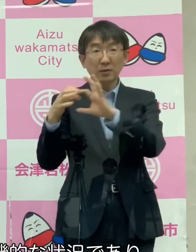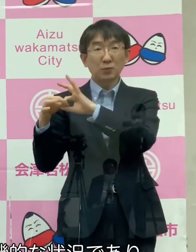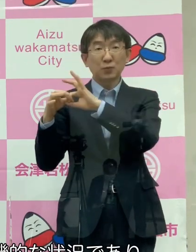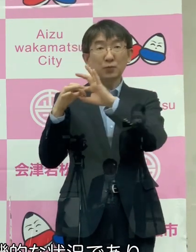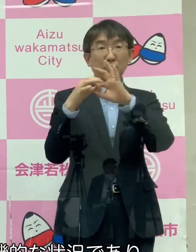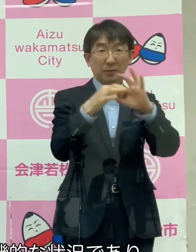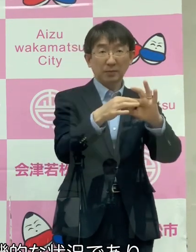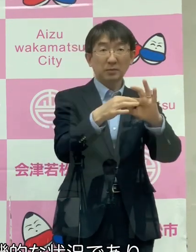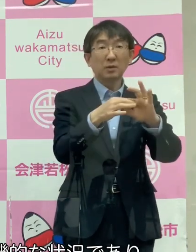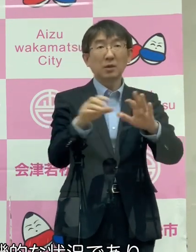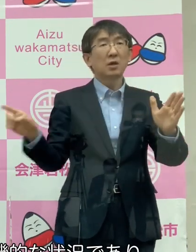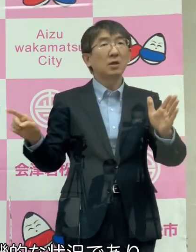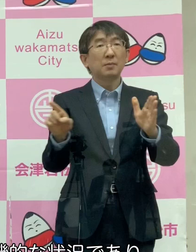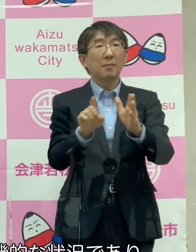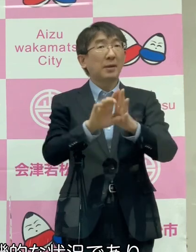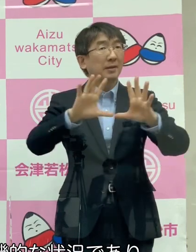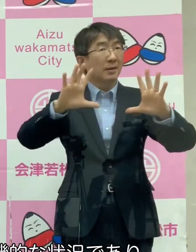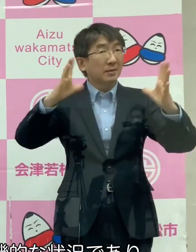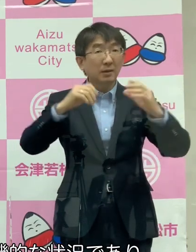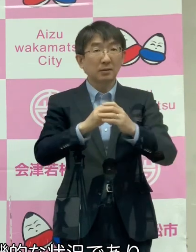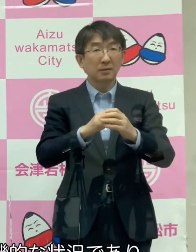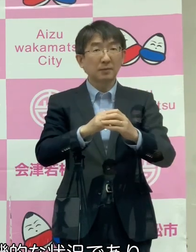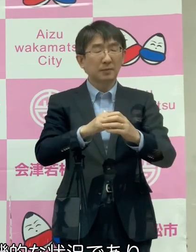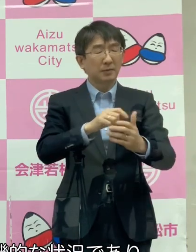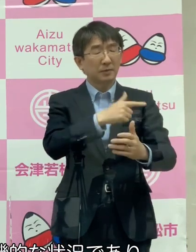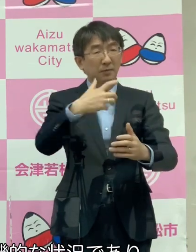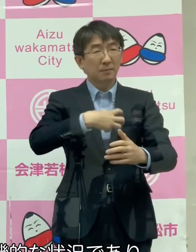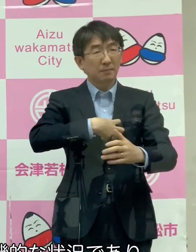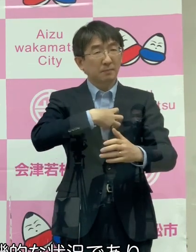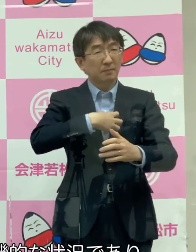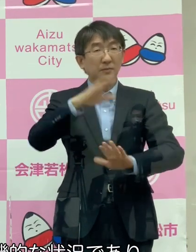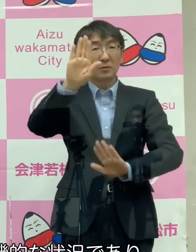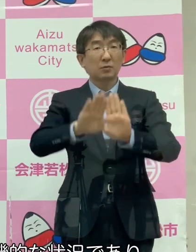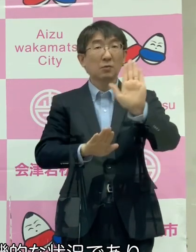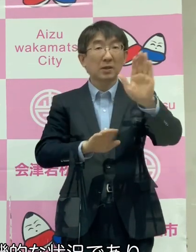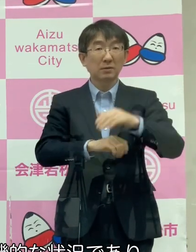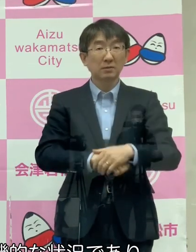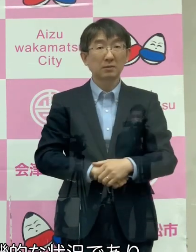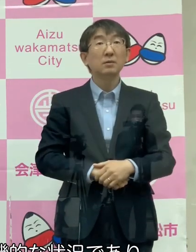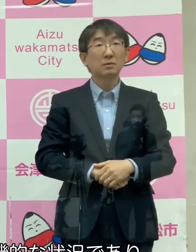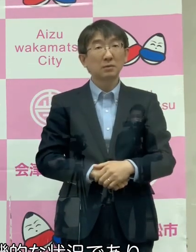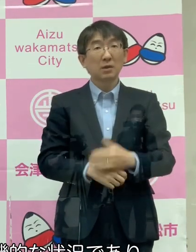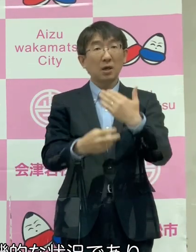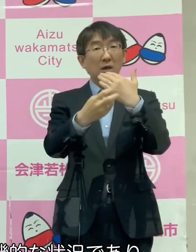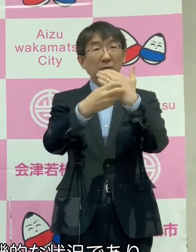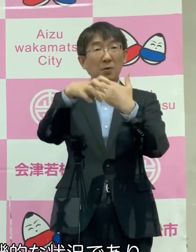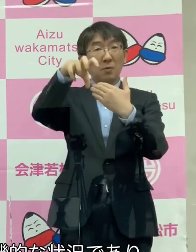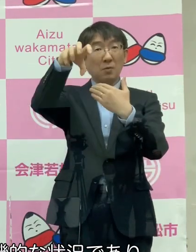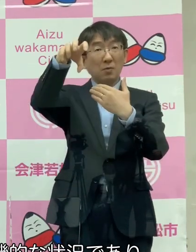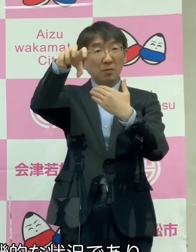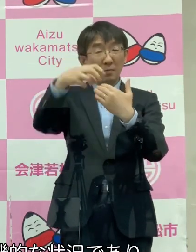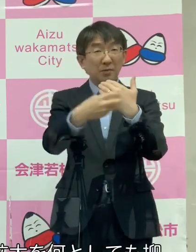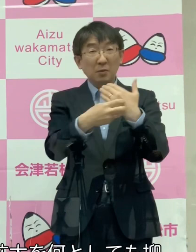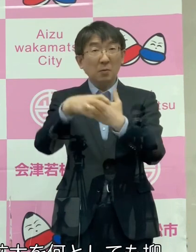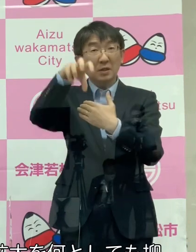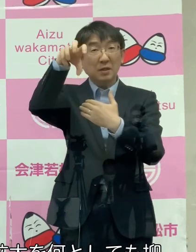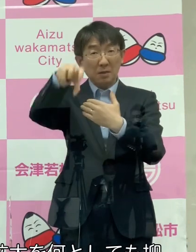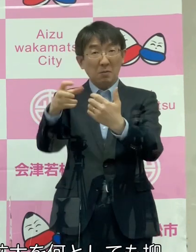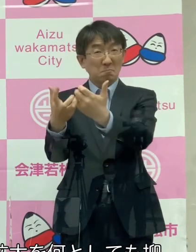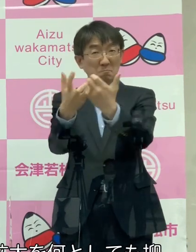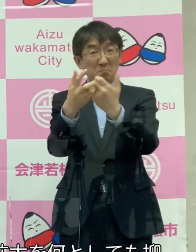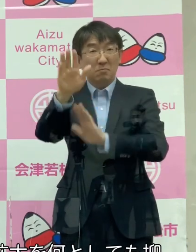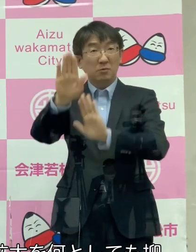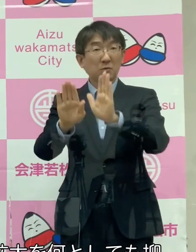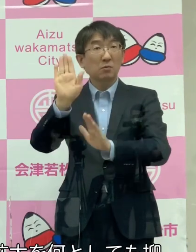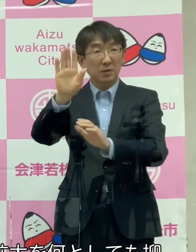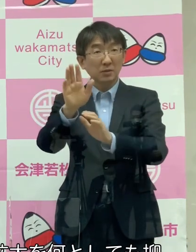ど、これまでにない極めて危機的な状況であります。医療機関の逼迫も懸念されております。その